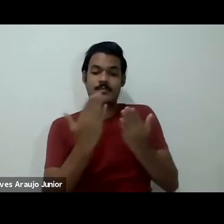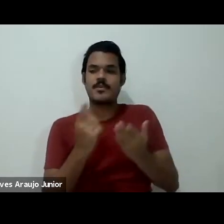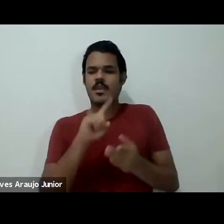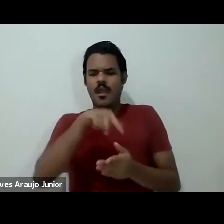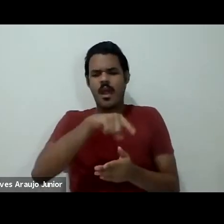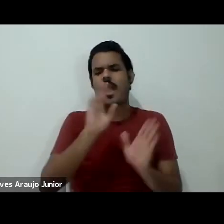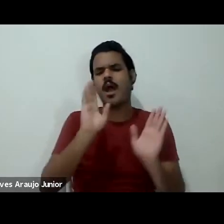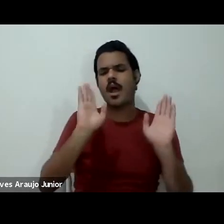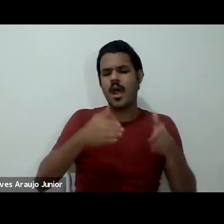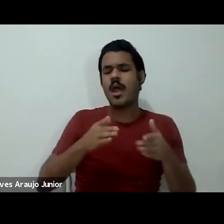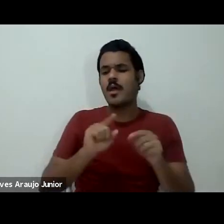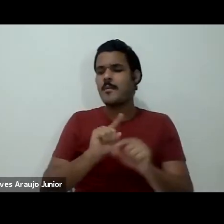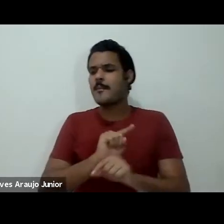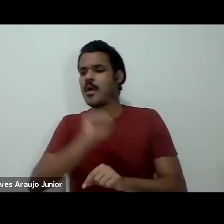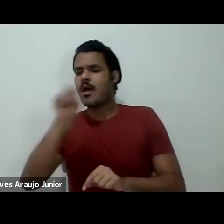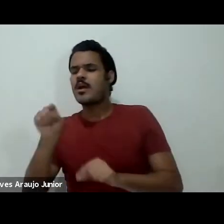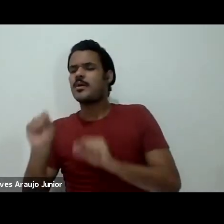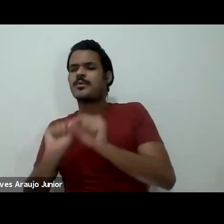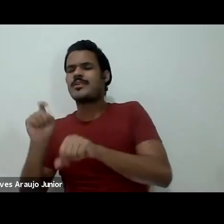que é preciso